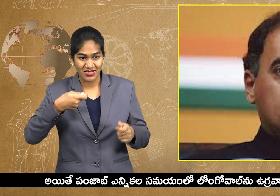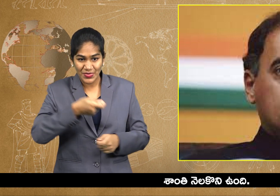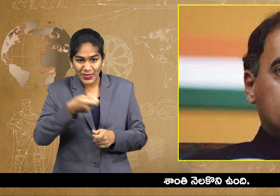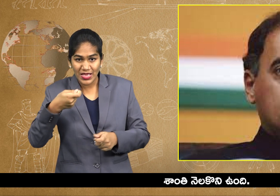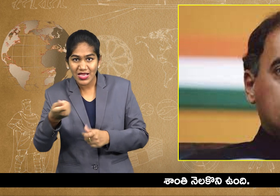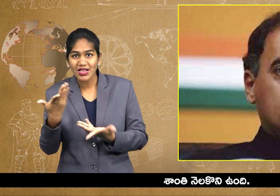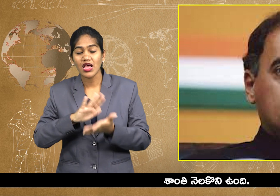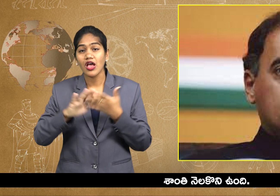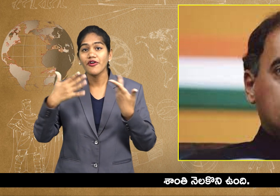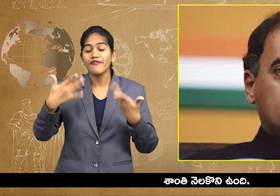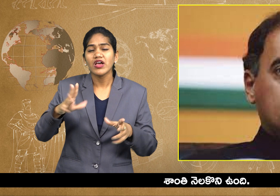శాంతి నెలకొంది.